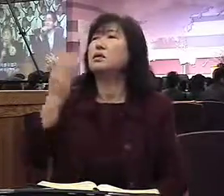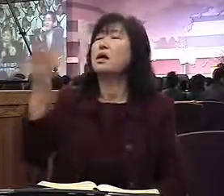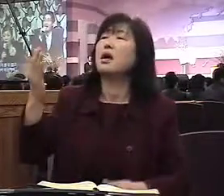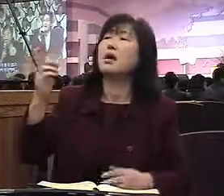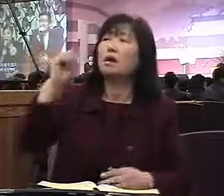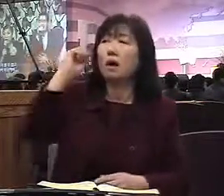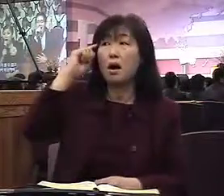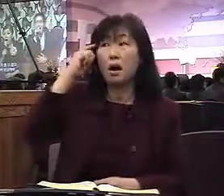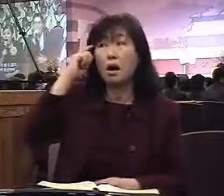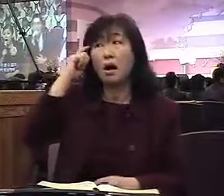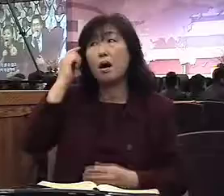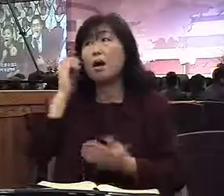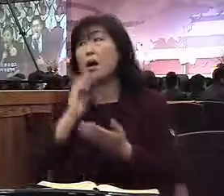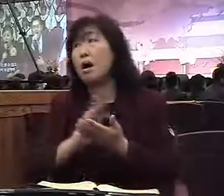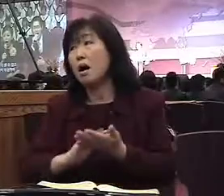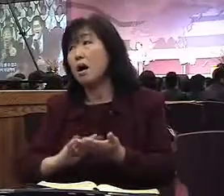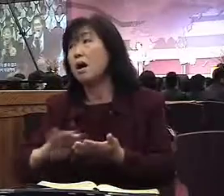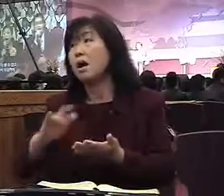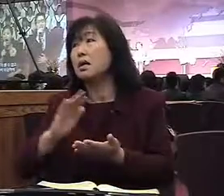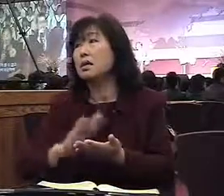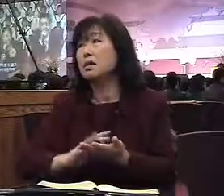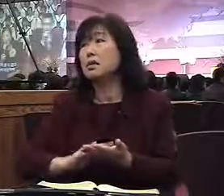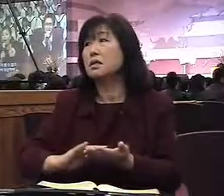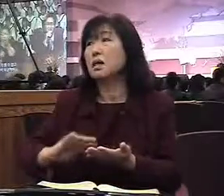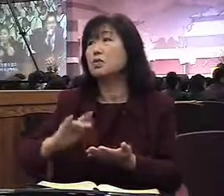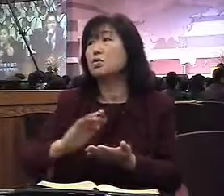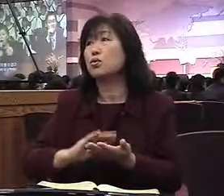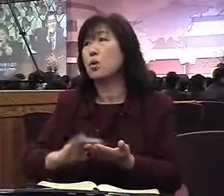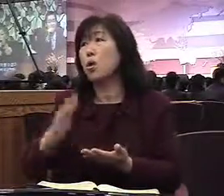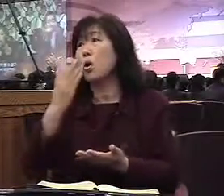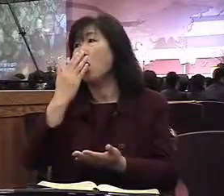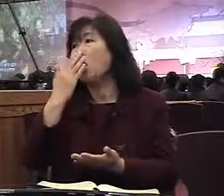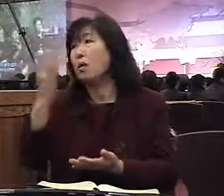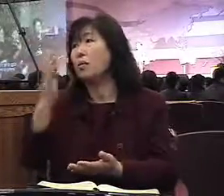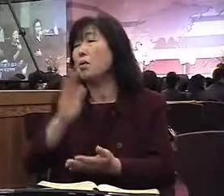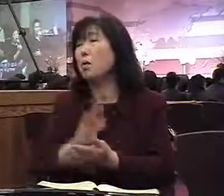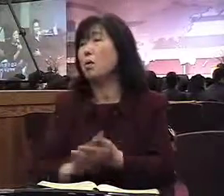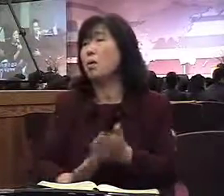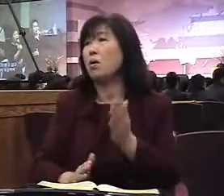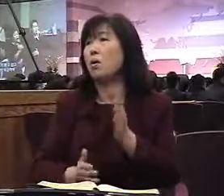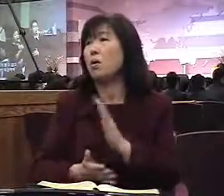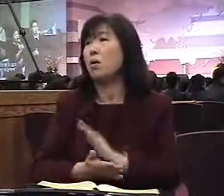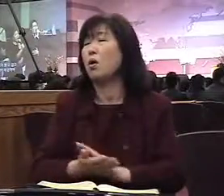그의 생각 살 수 없고